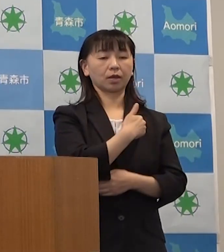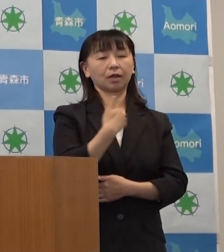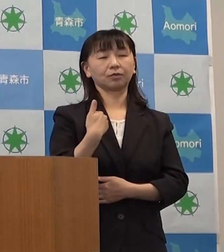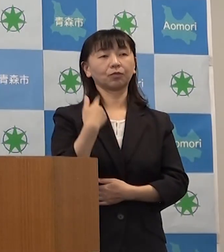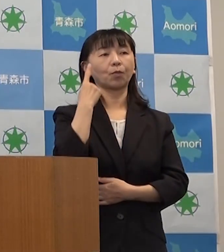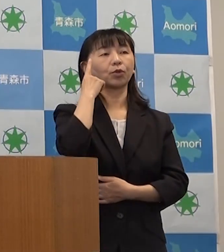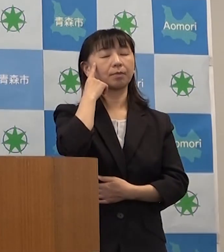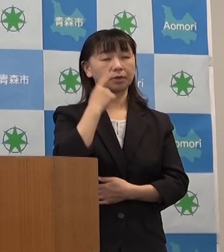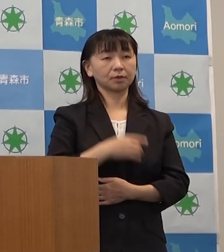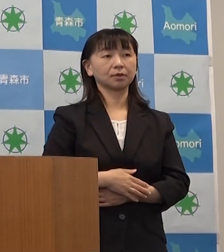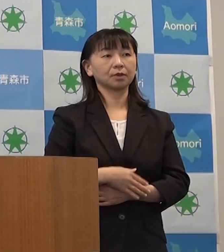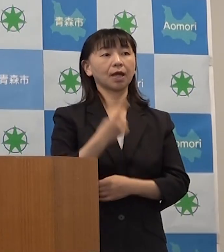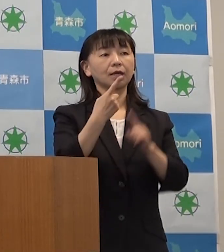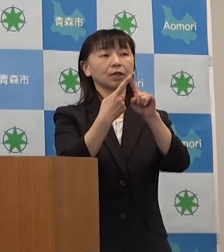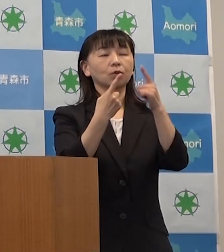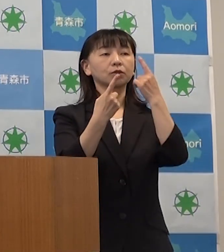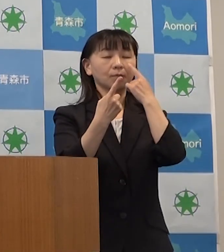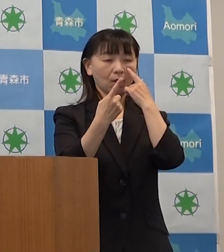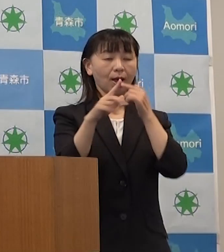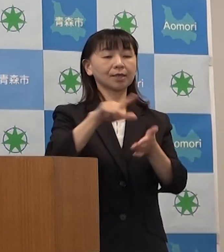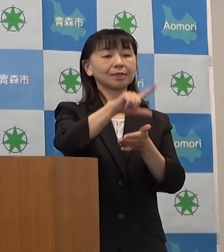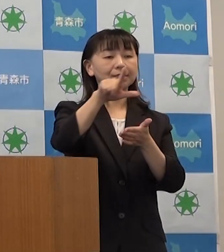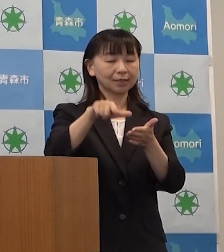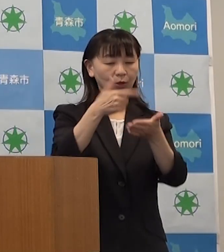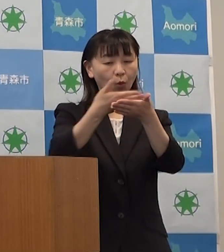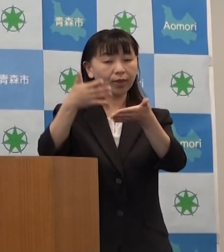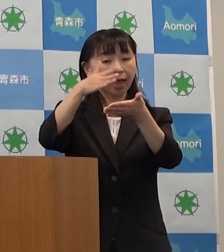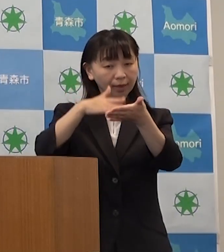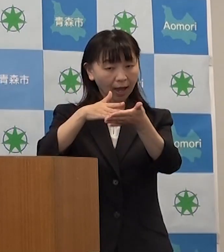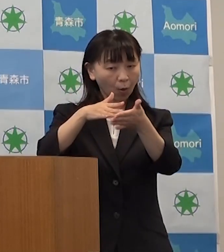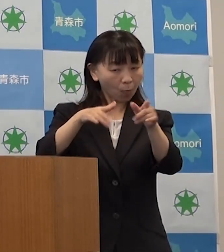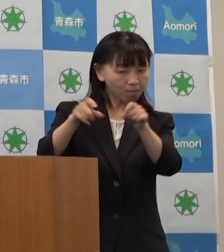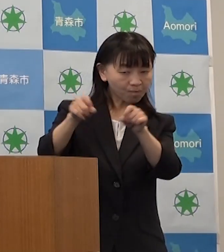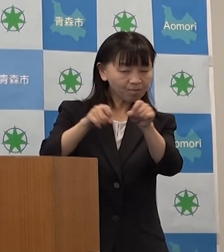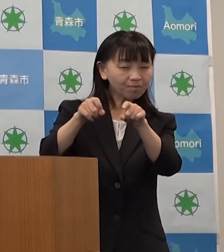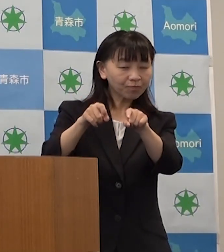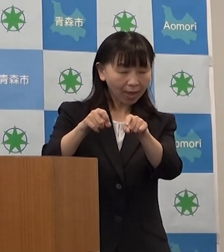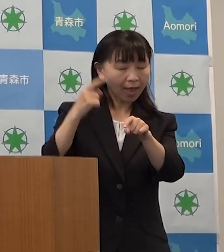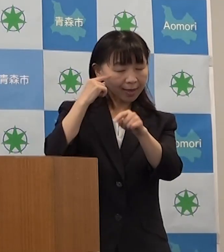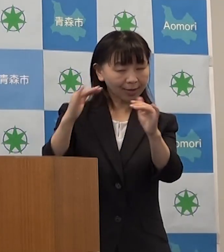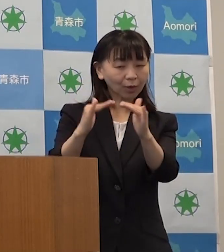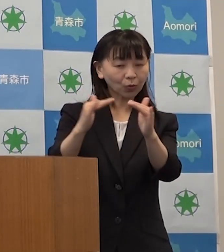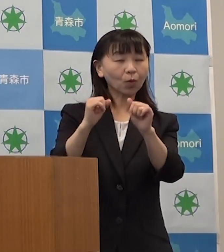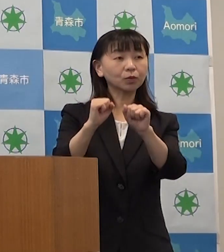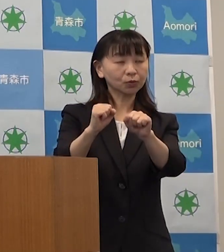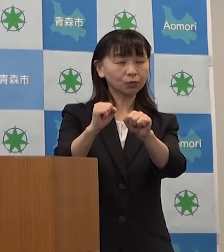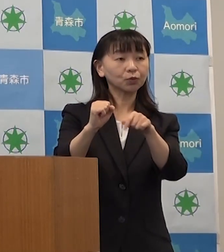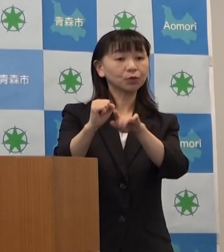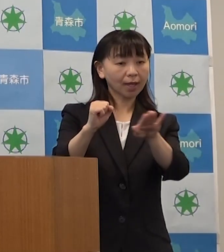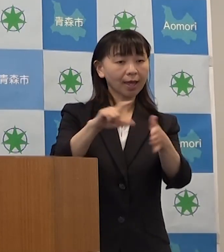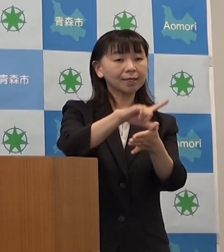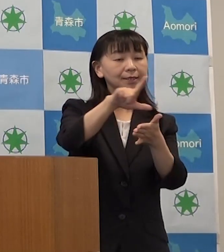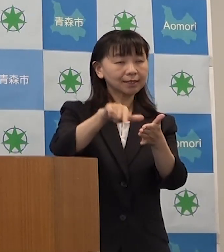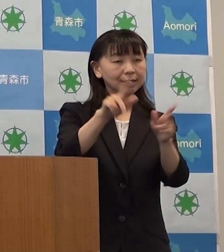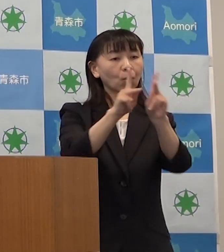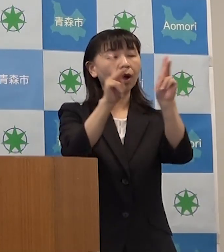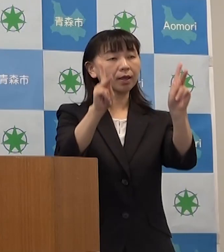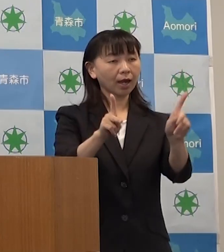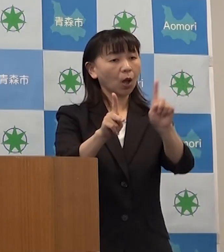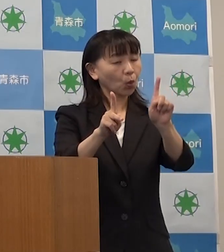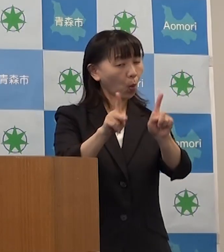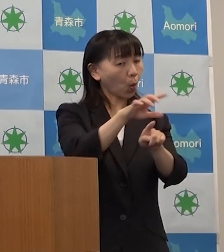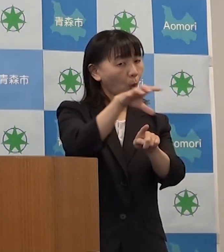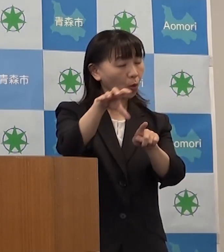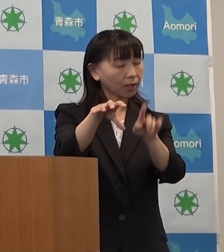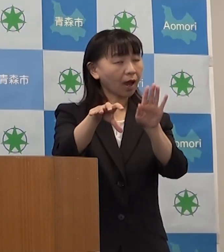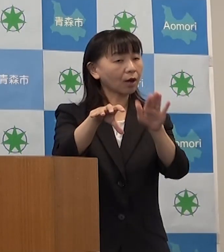ているんですけども、まず一つはやはりその地域のデータを引っ張り出して、それを検討することによって地域課題がどこにあるのかという